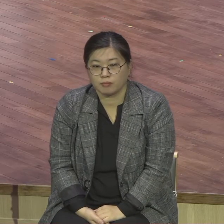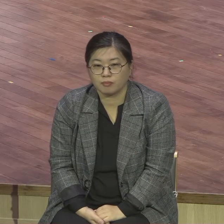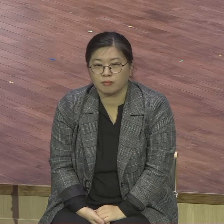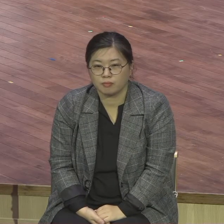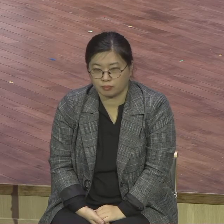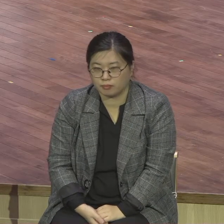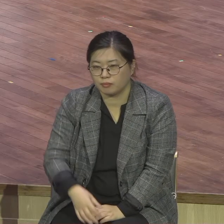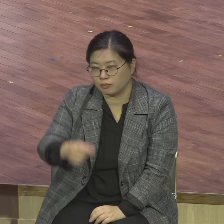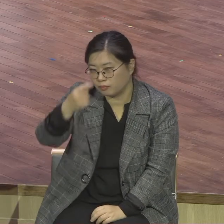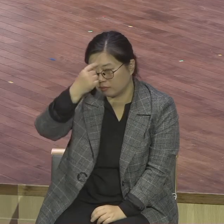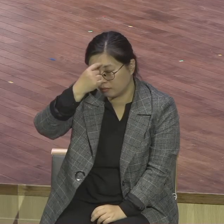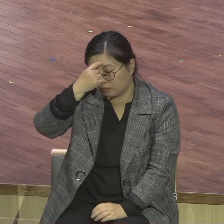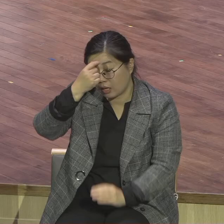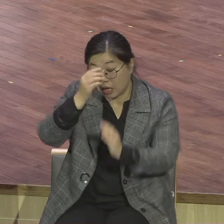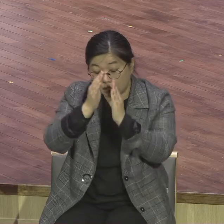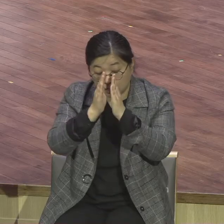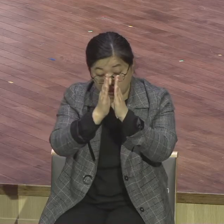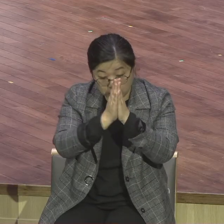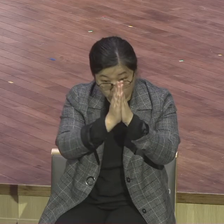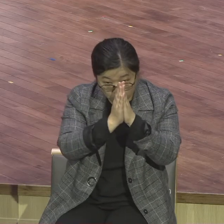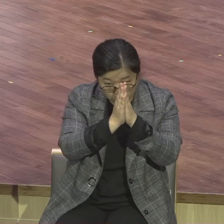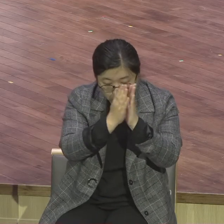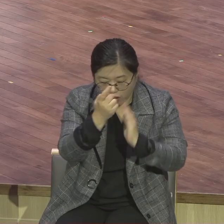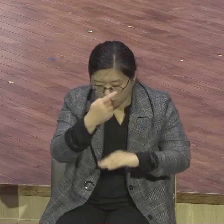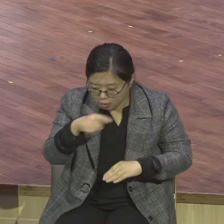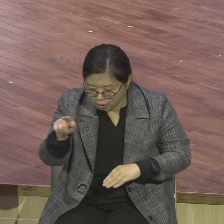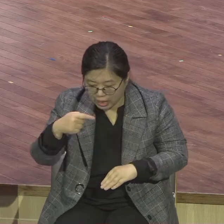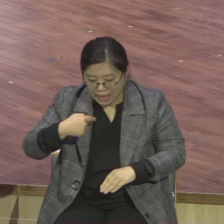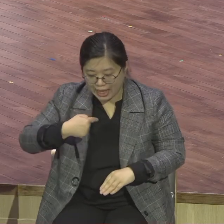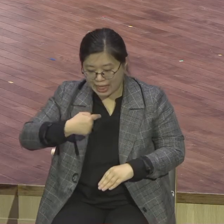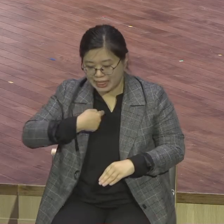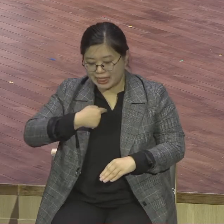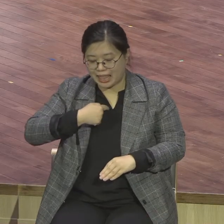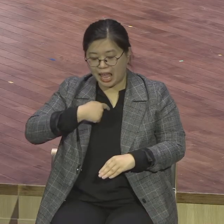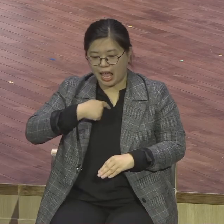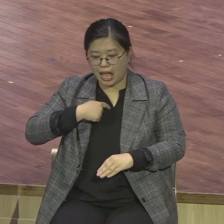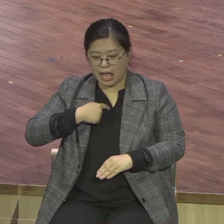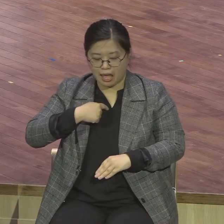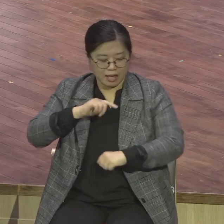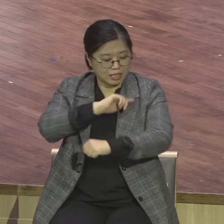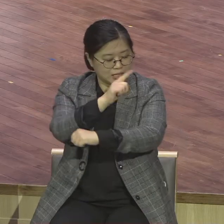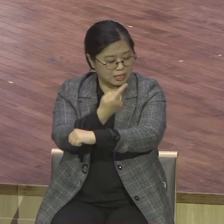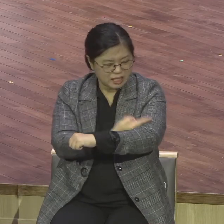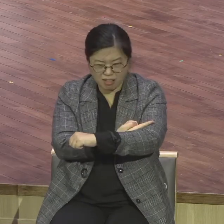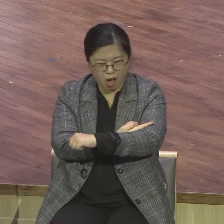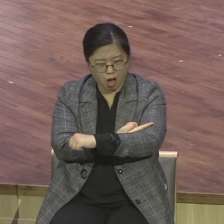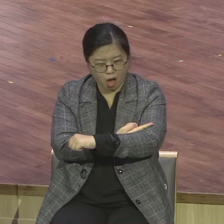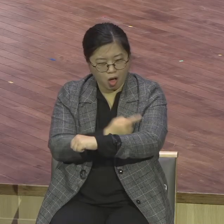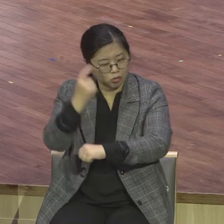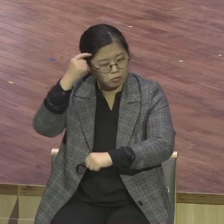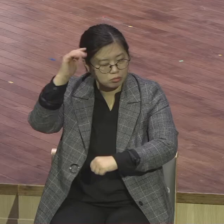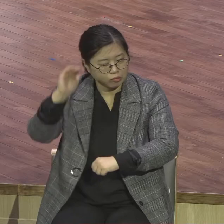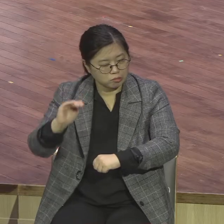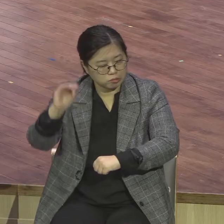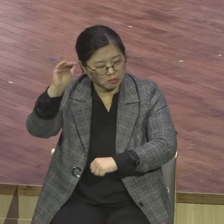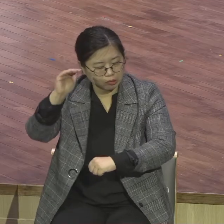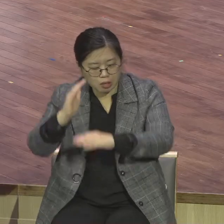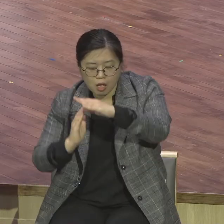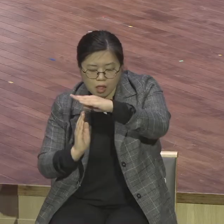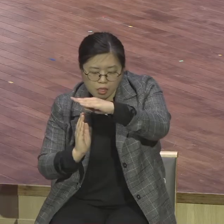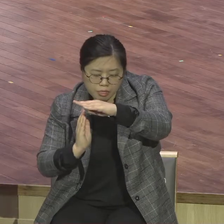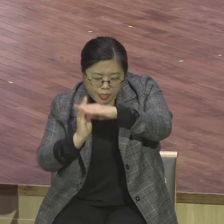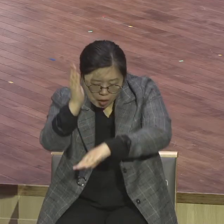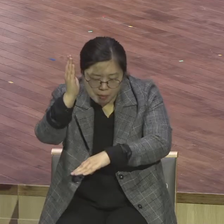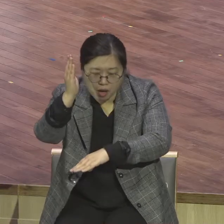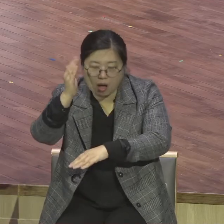왜요? 하나님의 권능을 체험하는 겁니다. 나를 넘어서야 돼요. 내가 뭘 합니까? 우리 종발이 걸어가지고 뭐